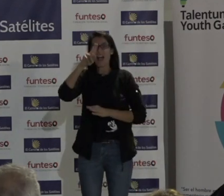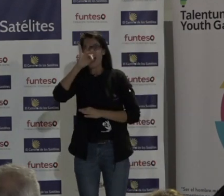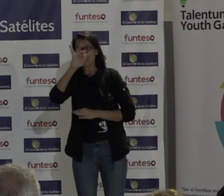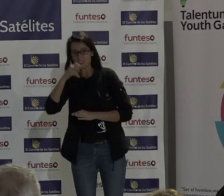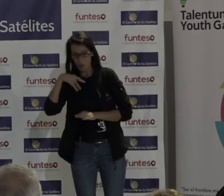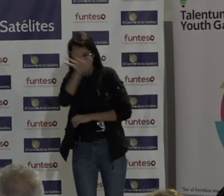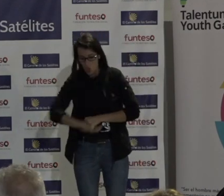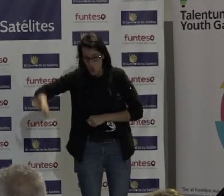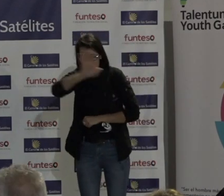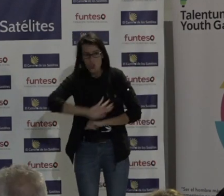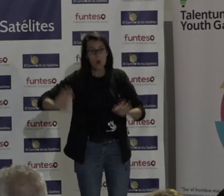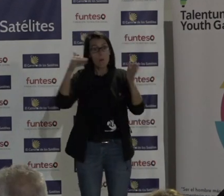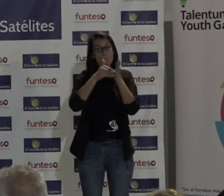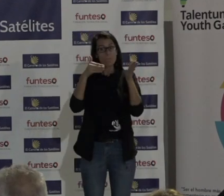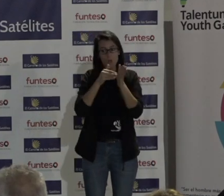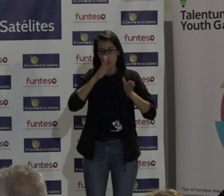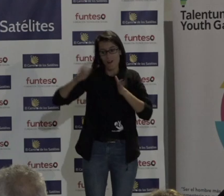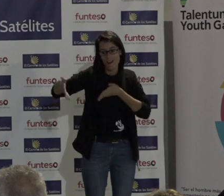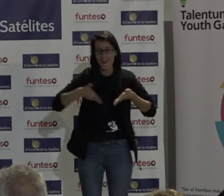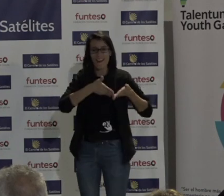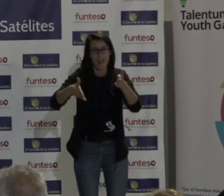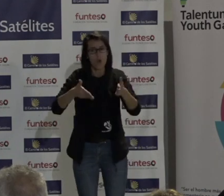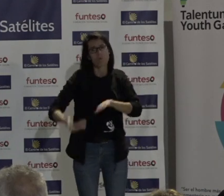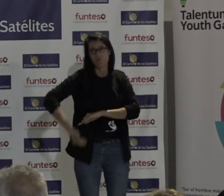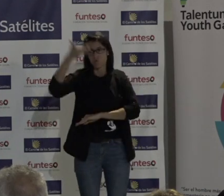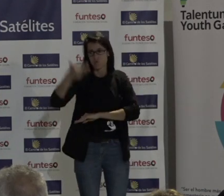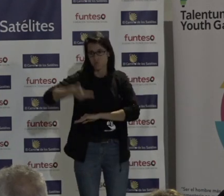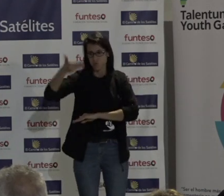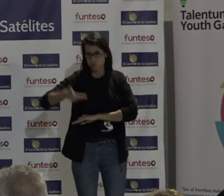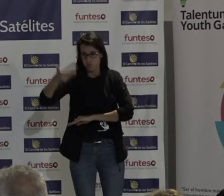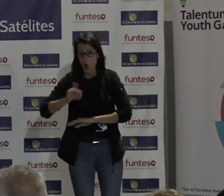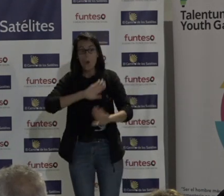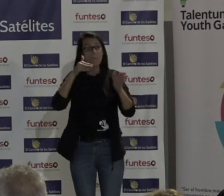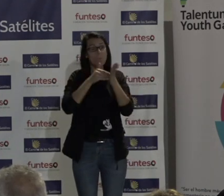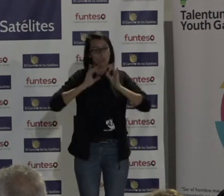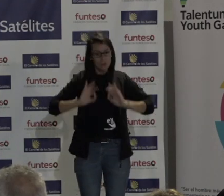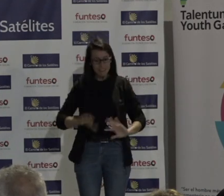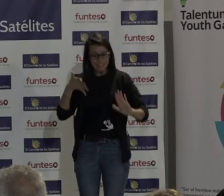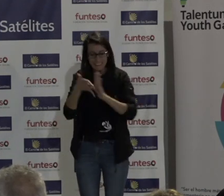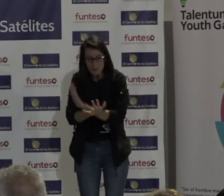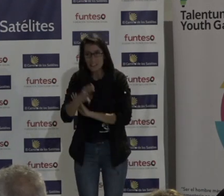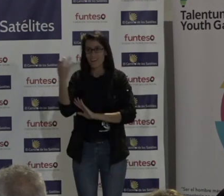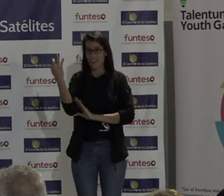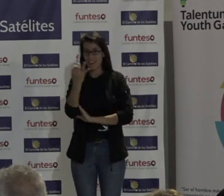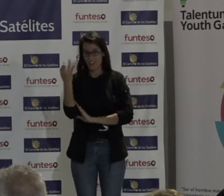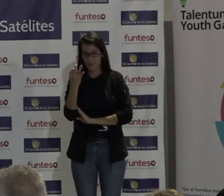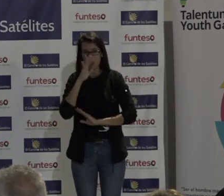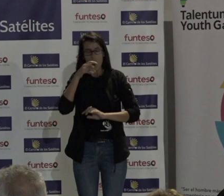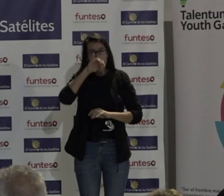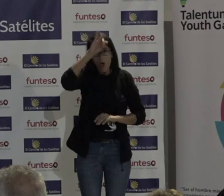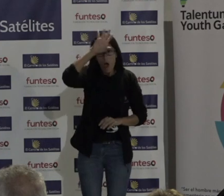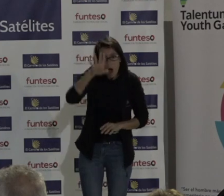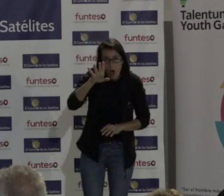lugar existía un puerto fluvial muy importante. ¿Qué significa Porto Maris? Significa, y os vais a